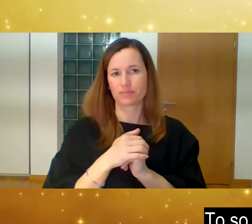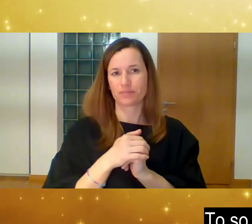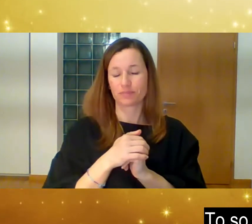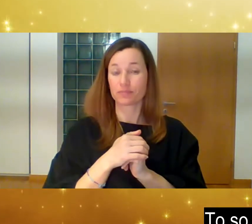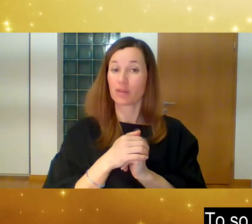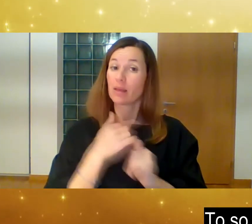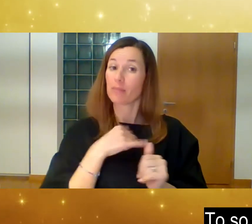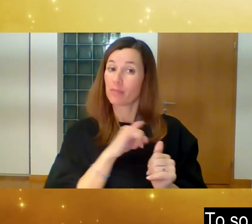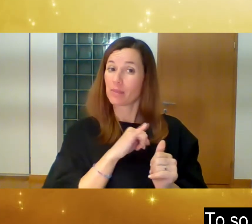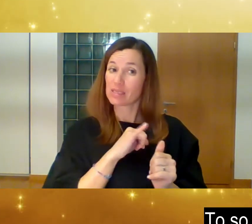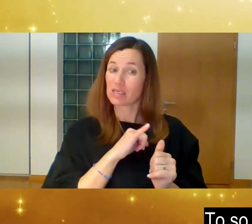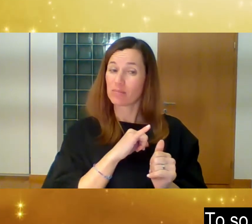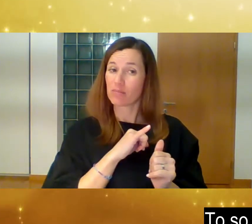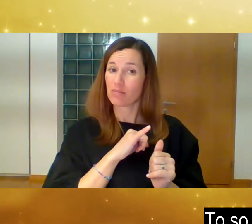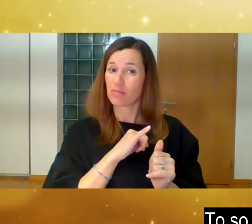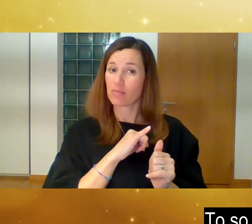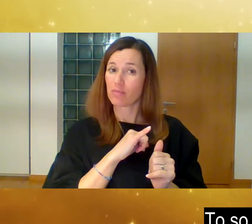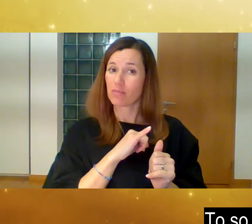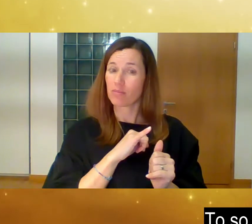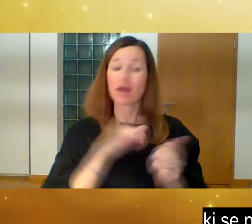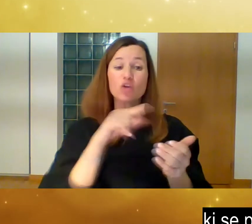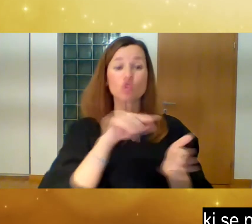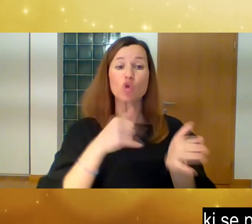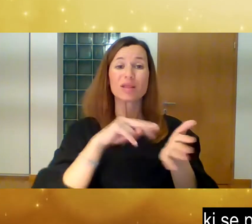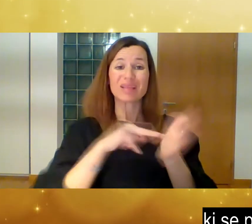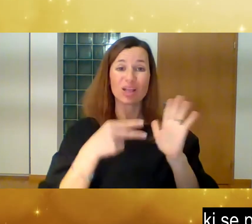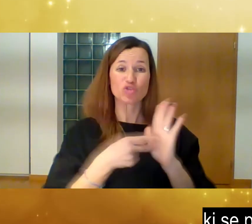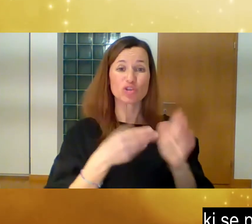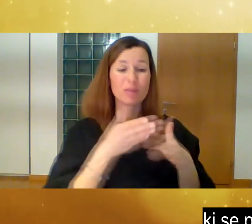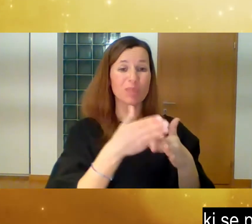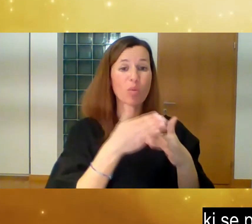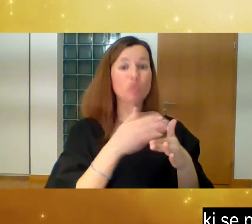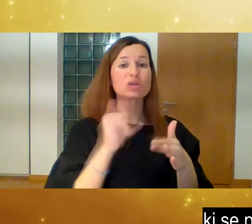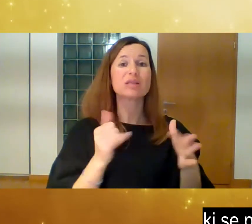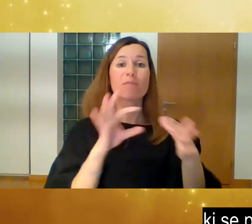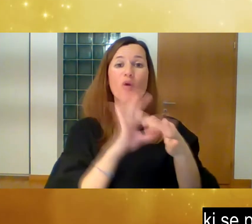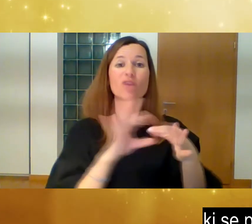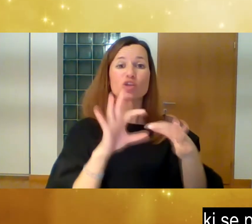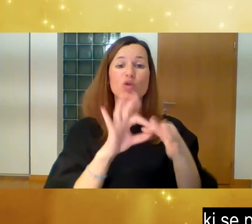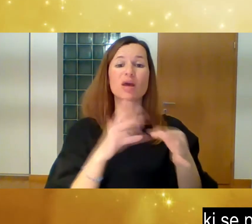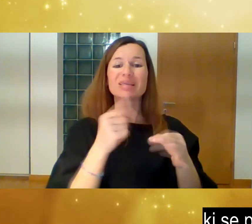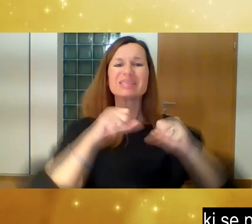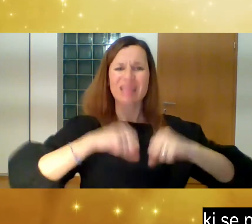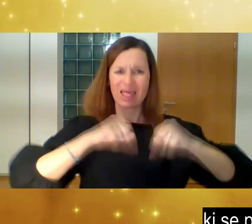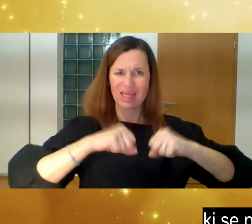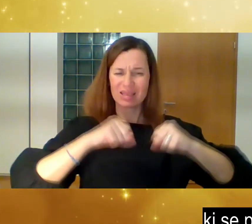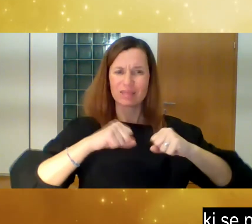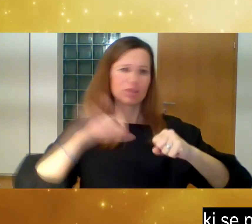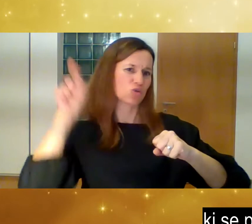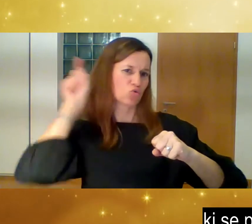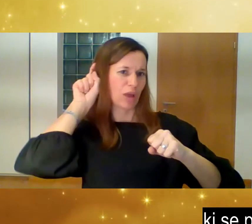Pa me zanima, to so pravzaprav tehnični pripomočki, ki se povezujejo z standardnimi slušnimi